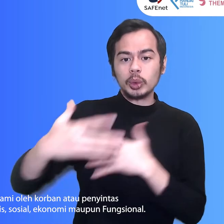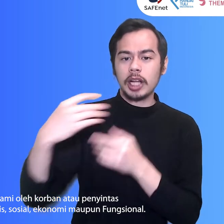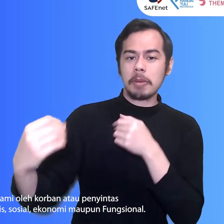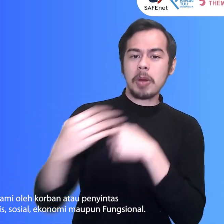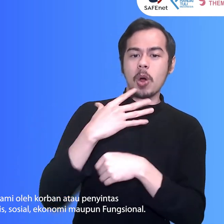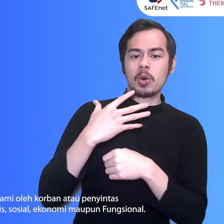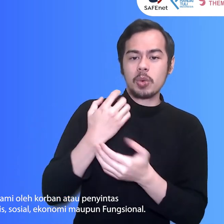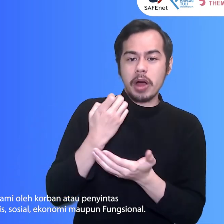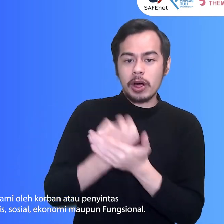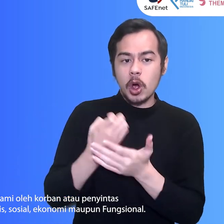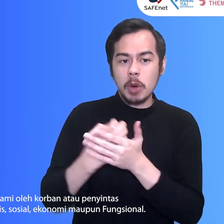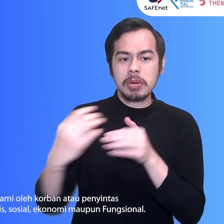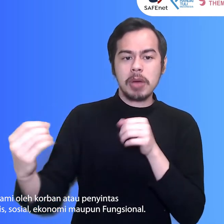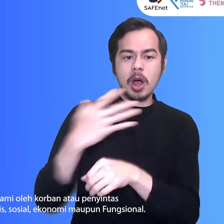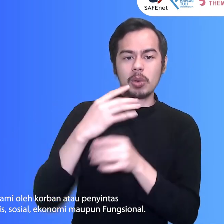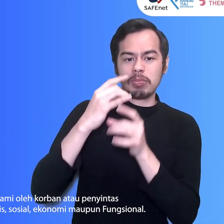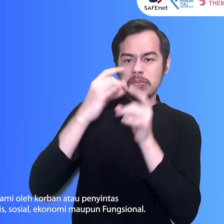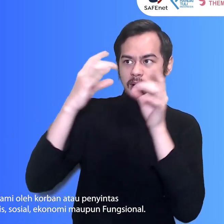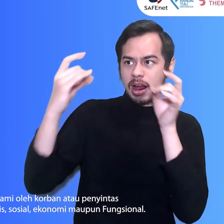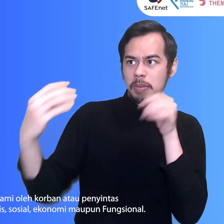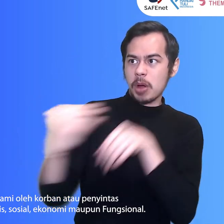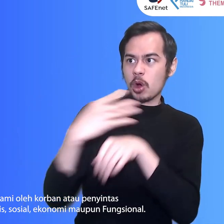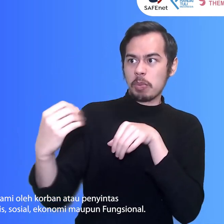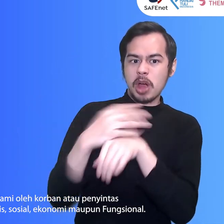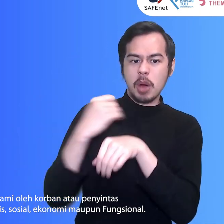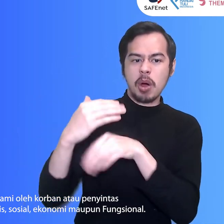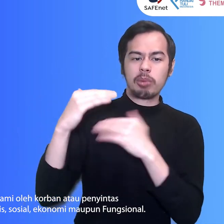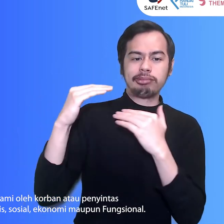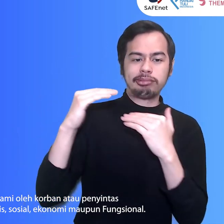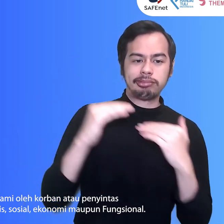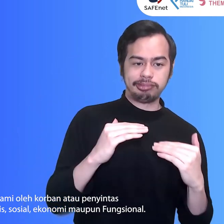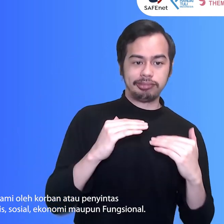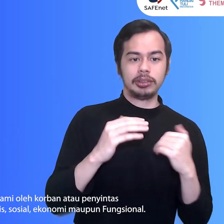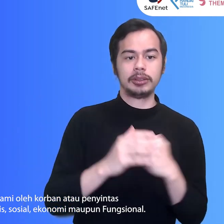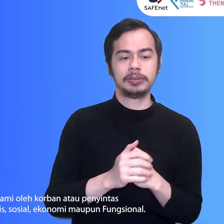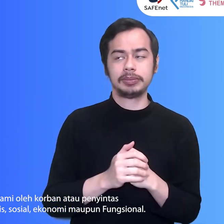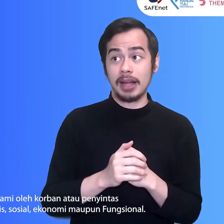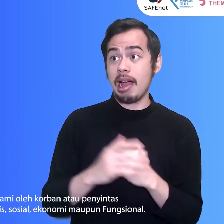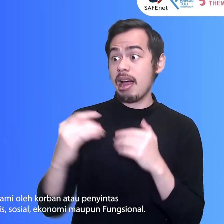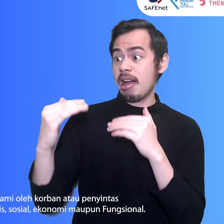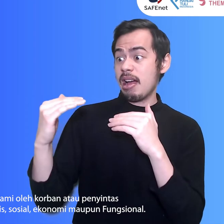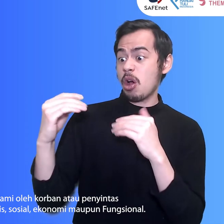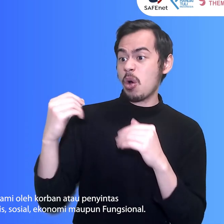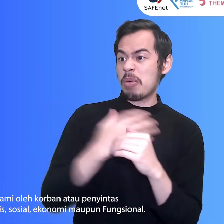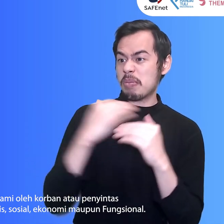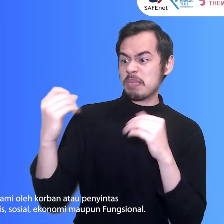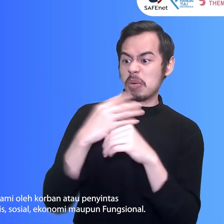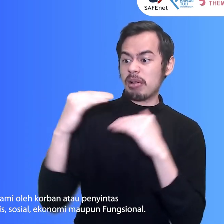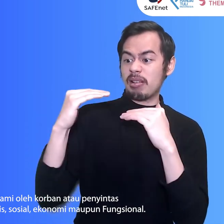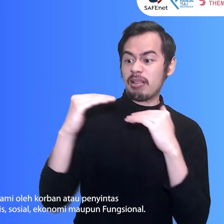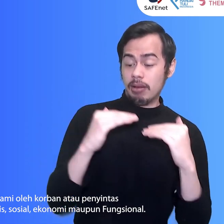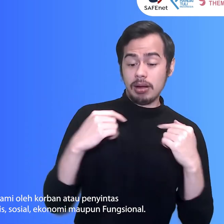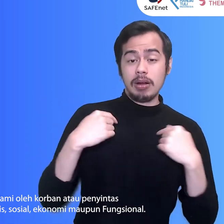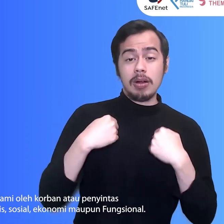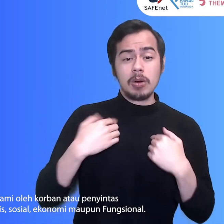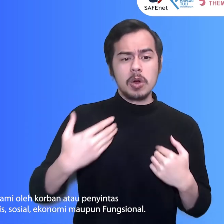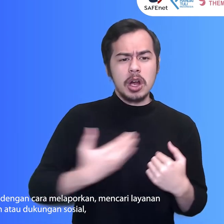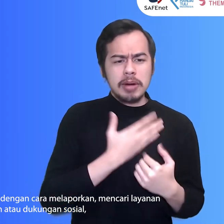Hai korban pun mencari bantuan dengan cara melaporkan mencari layanan dukungan atau dukungan